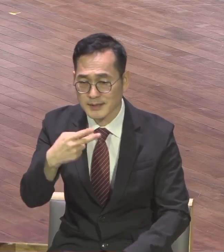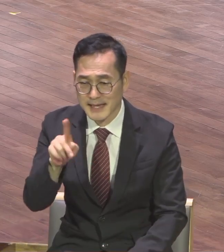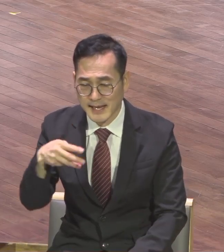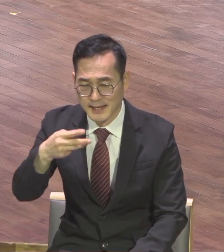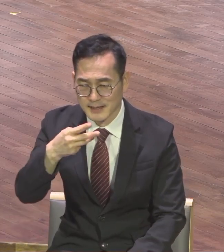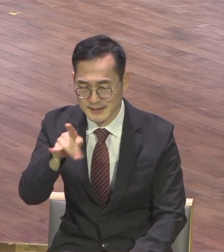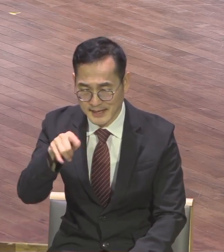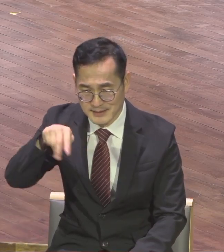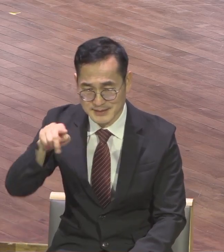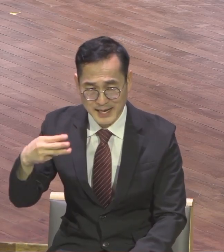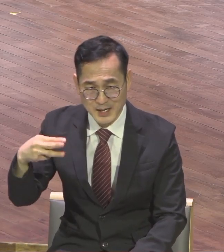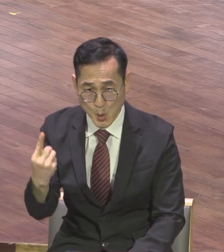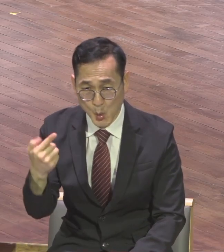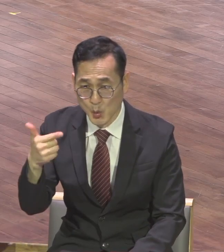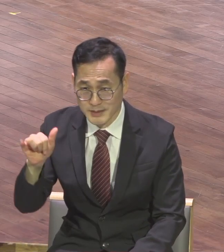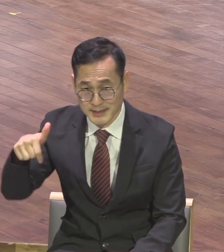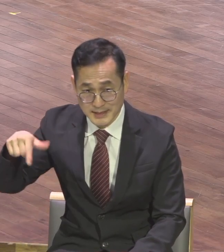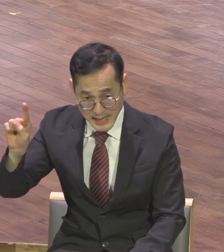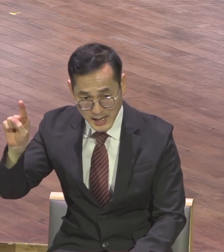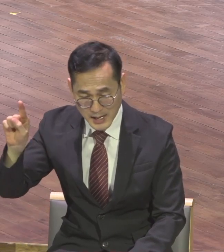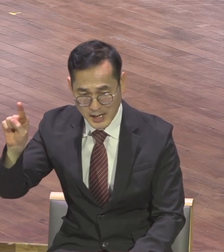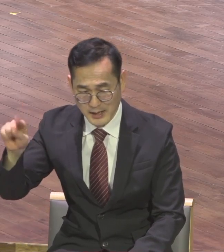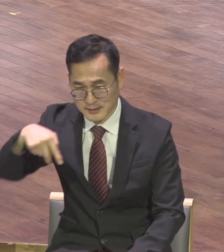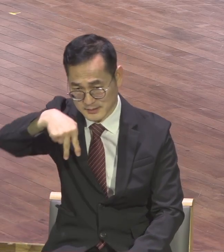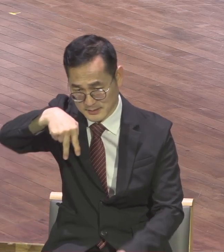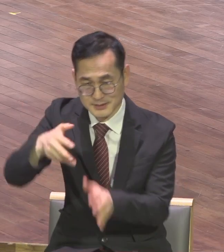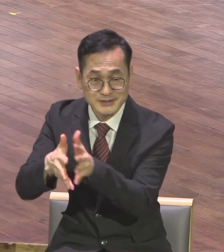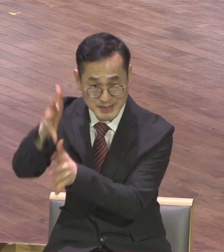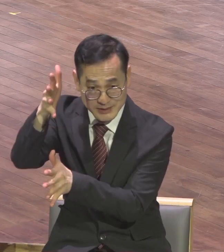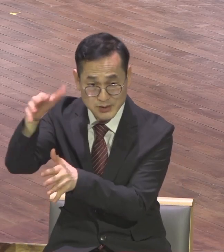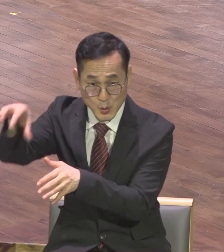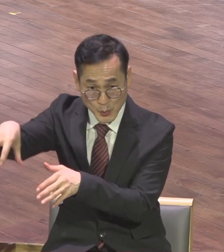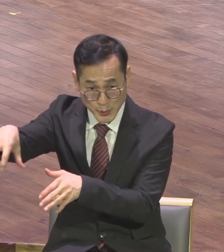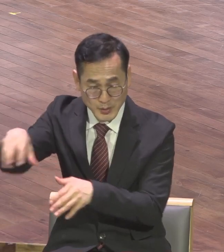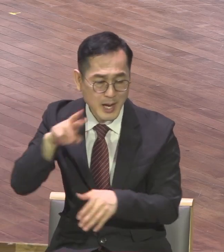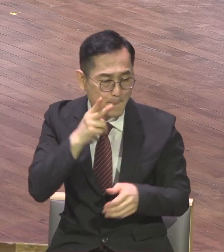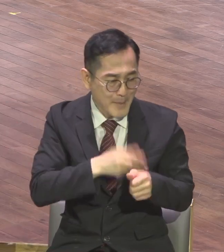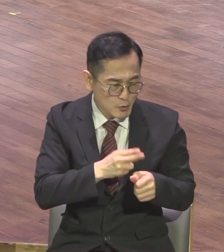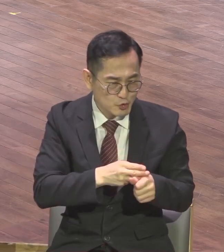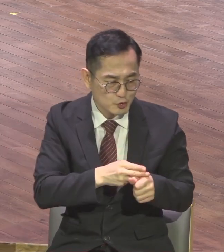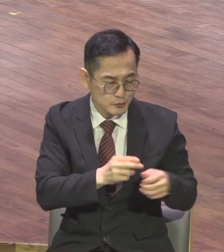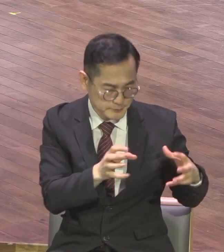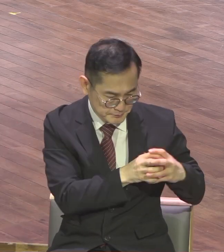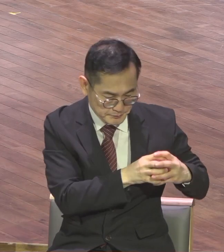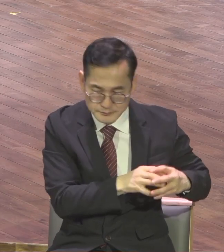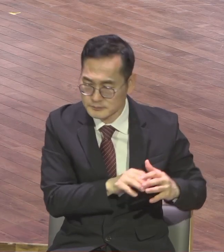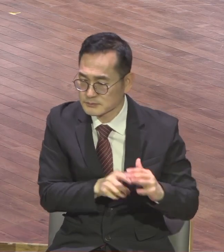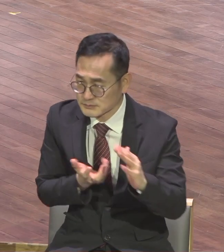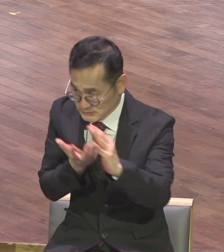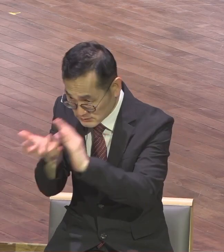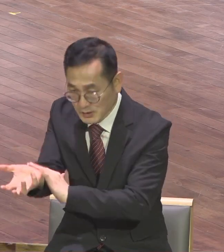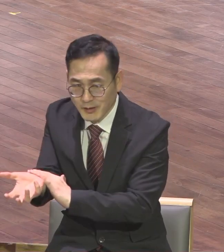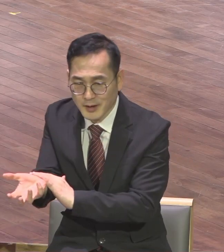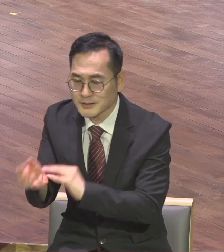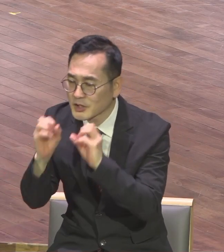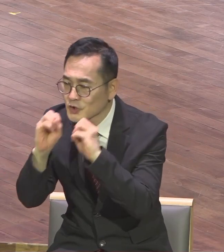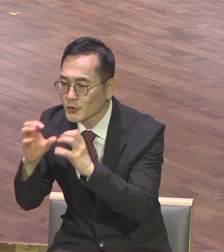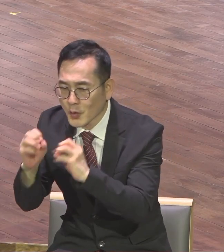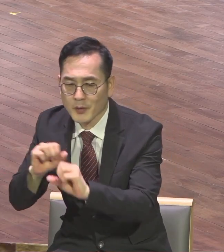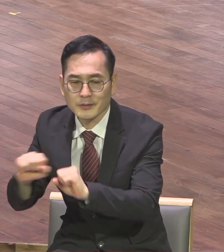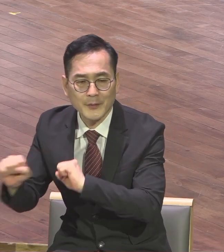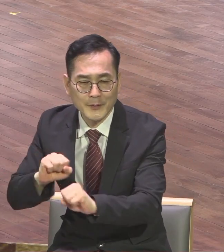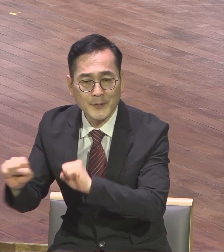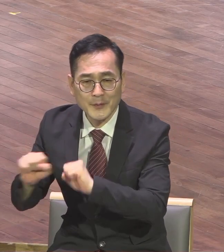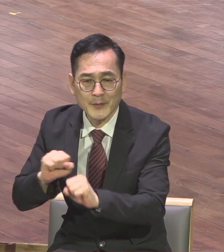바울팀의 선교 여정이 이게 담겨져 있습니다. 이 바울팀이 들어가서 3주 동안 짧은 기간이지만 전도 캠프를